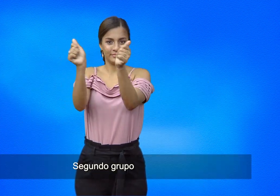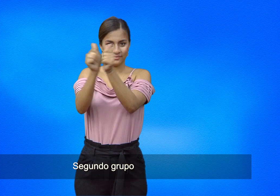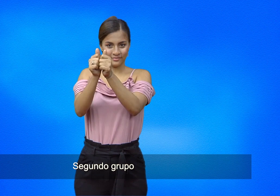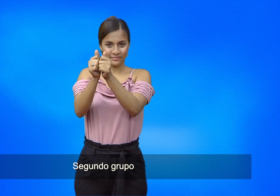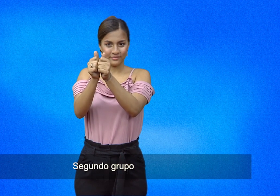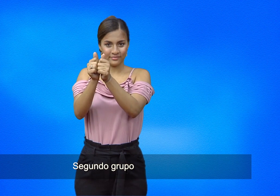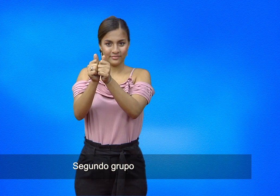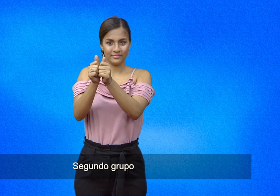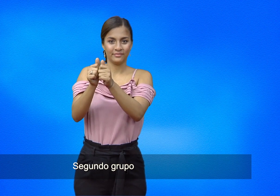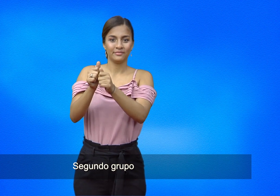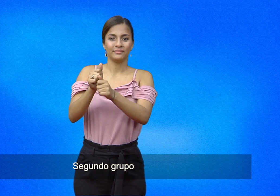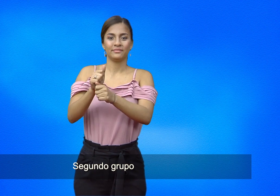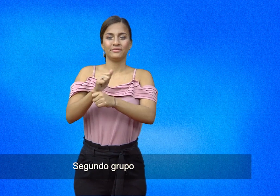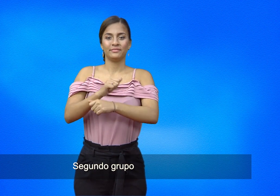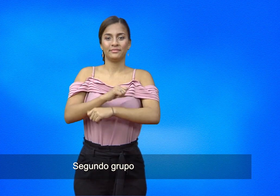segundo grupo